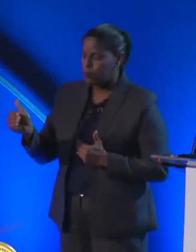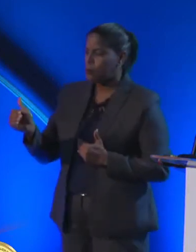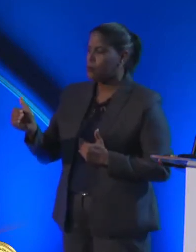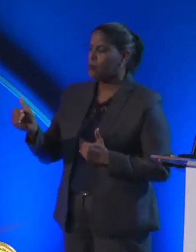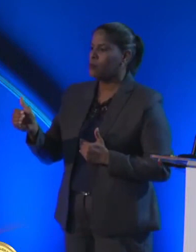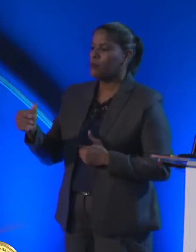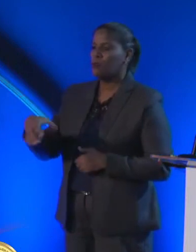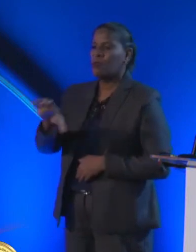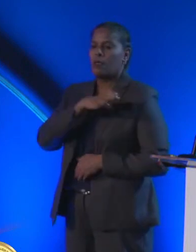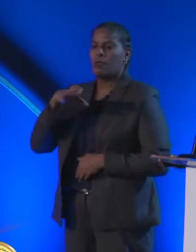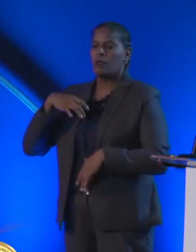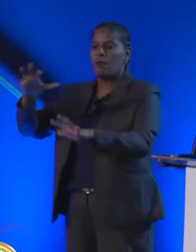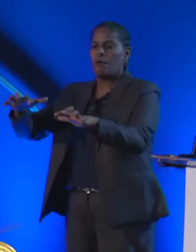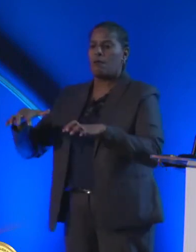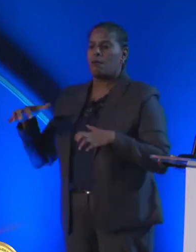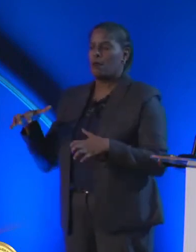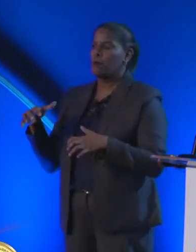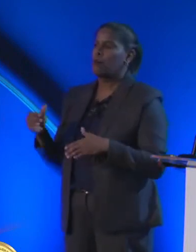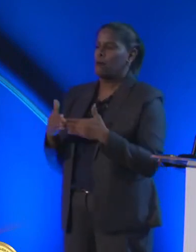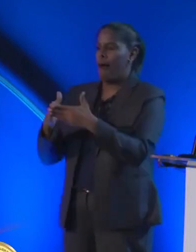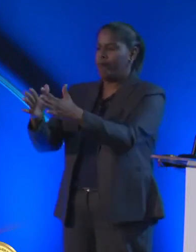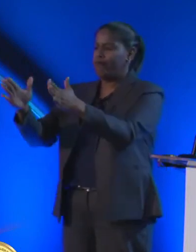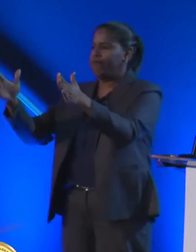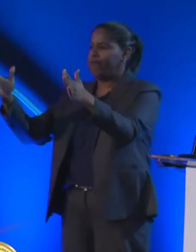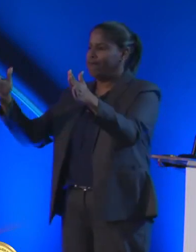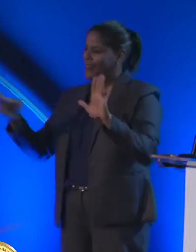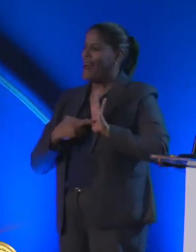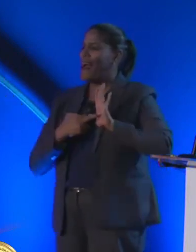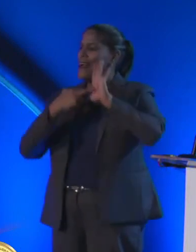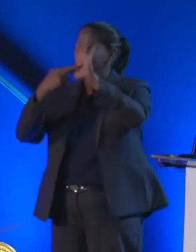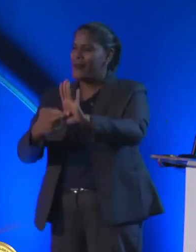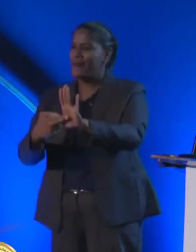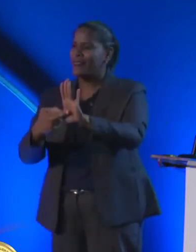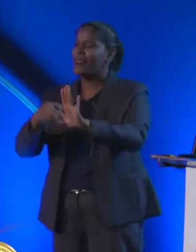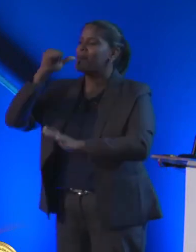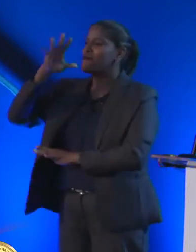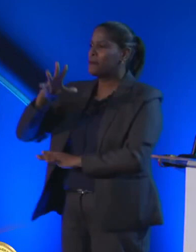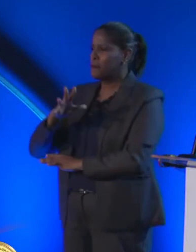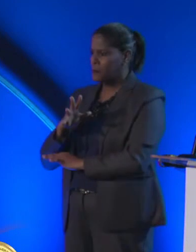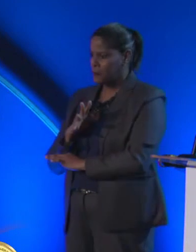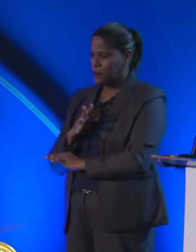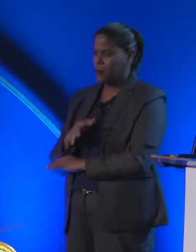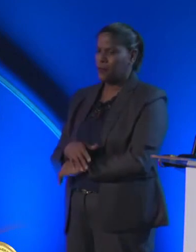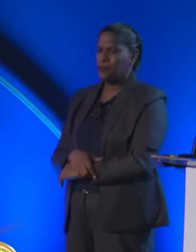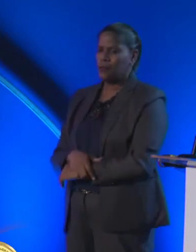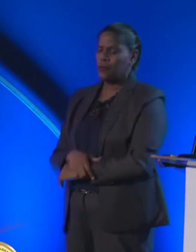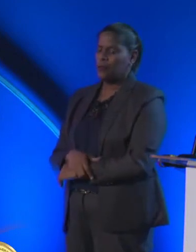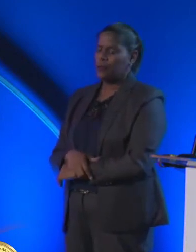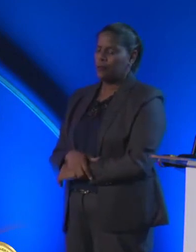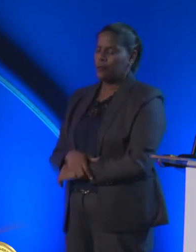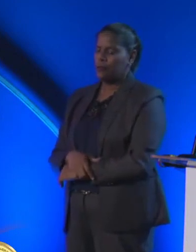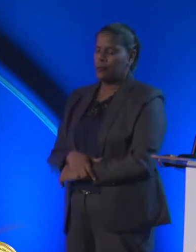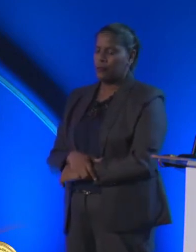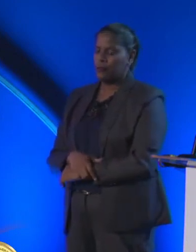el congreso haya una amplia representación de mujer tenemos que